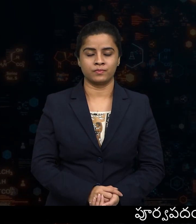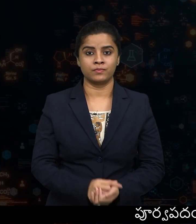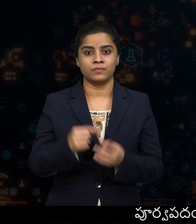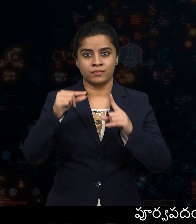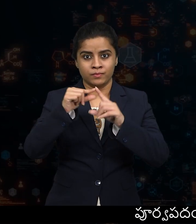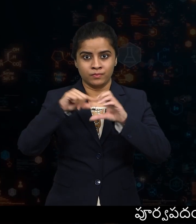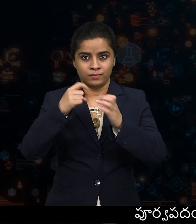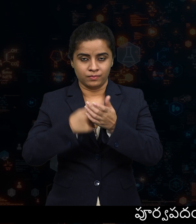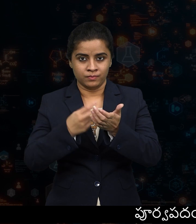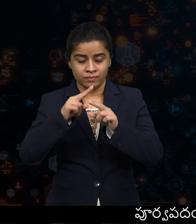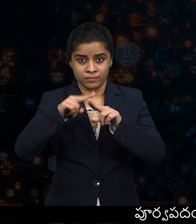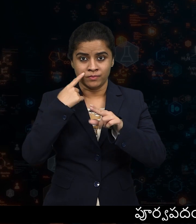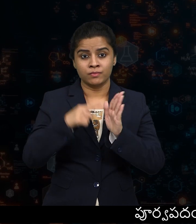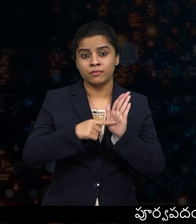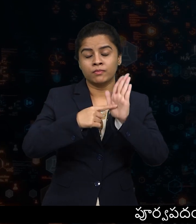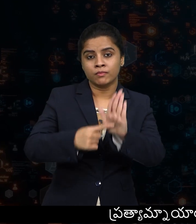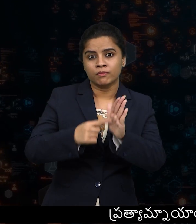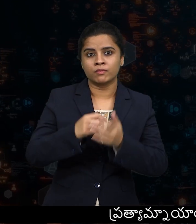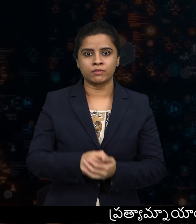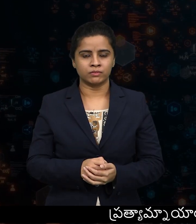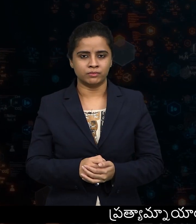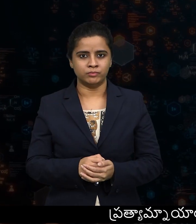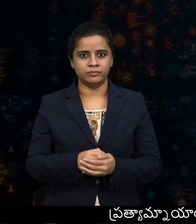పూర్వపదం మాతృ గొలుసులో ఉన్న ప్రత్యామ్నాయాలు లేదా